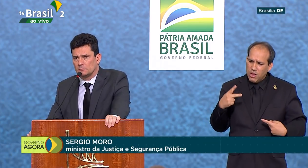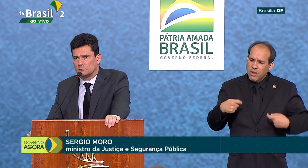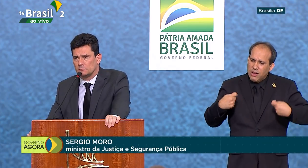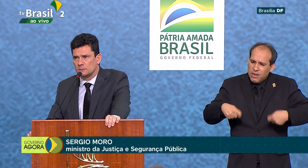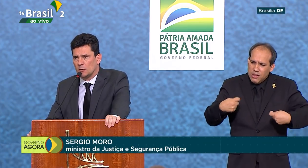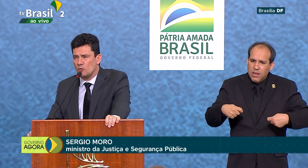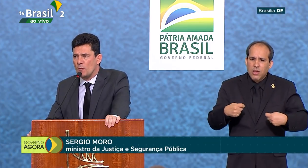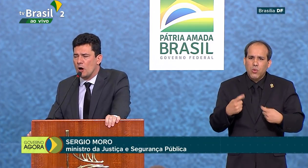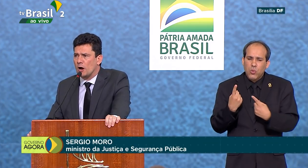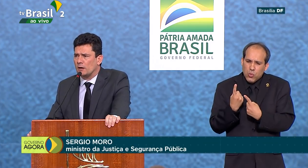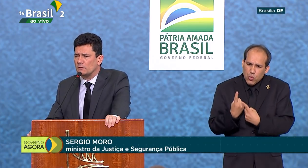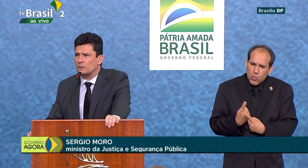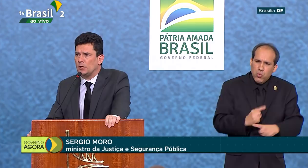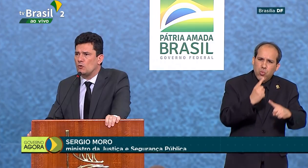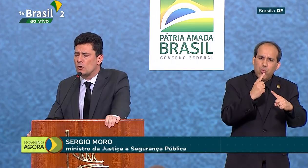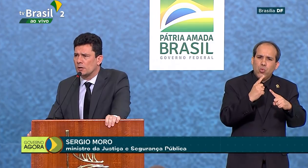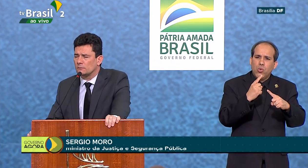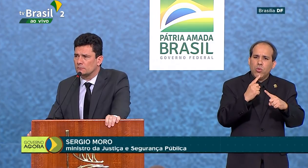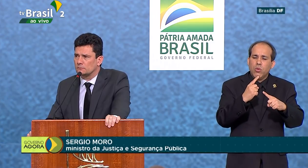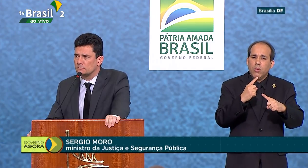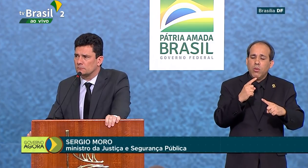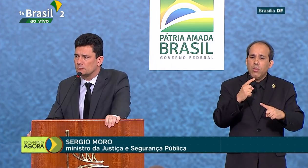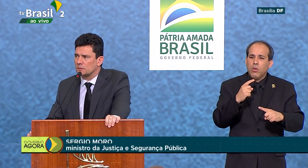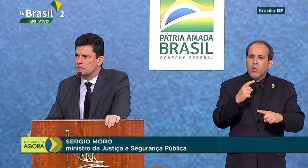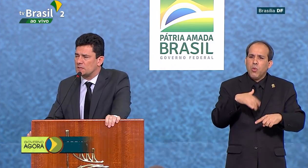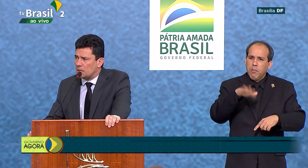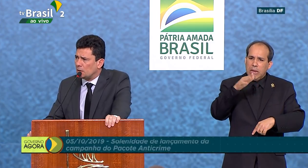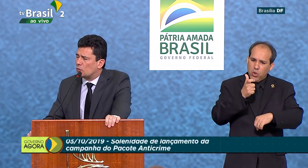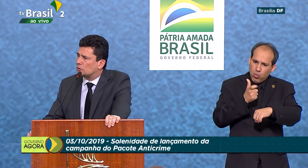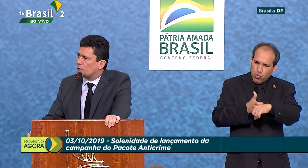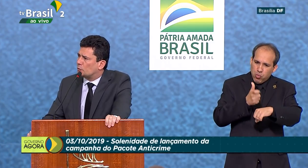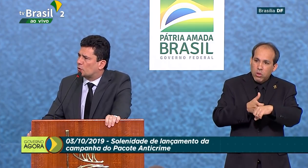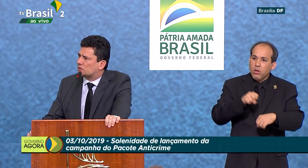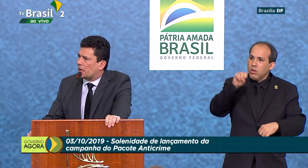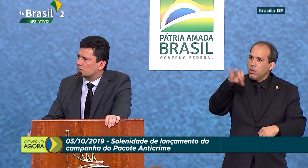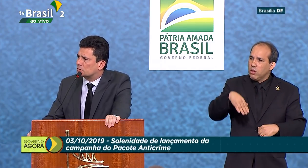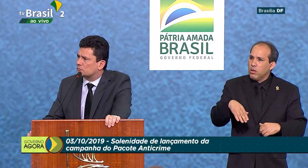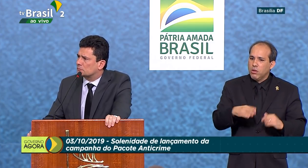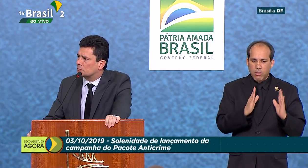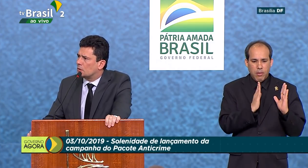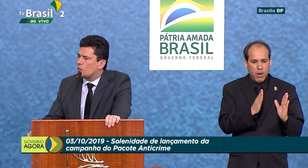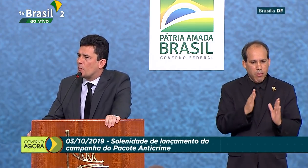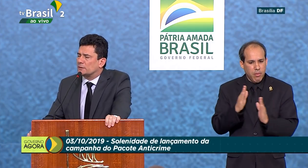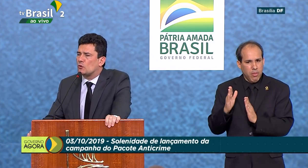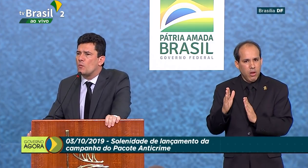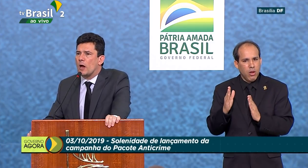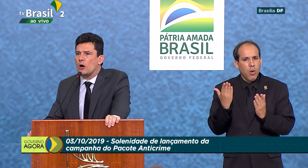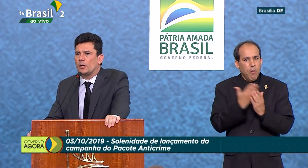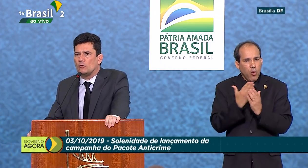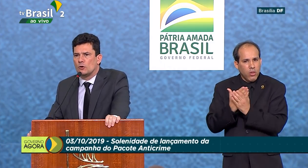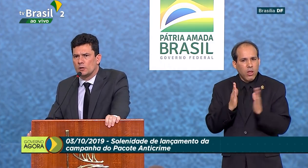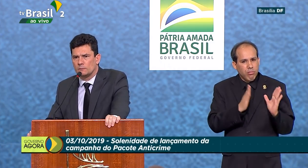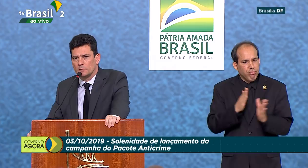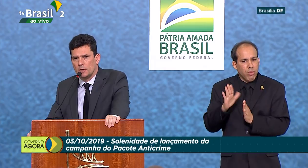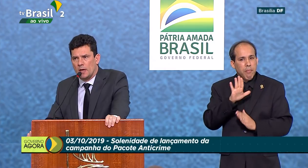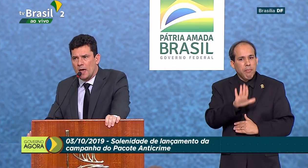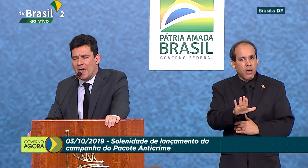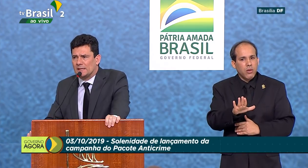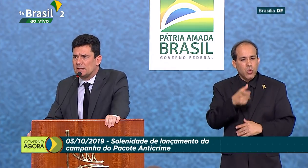combater com maior rigor, sim, com o devido processo, mas com o maior